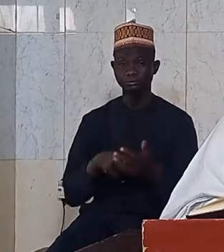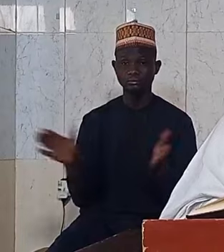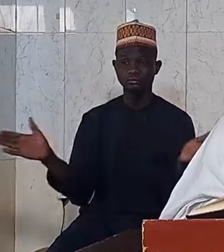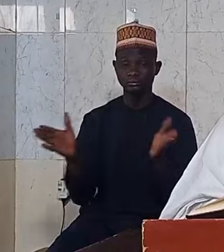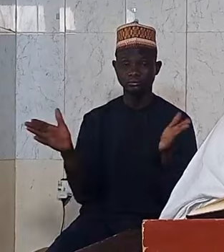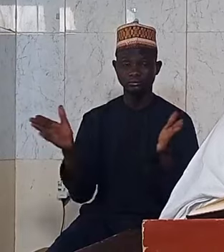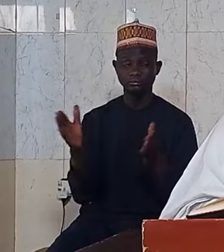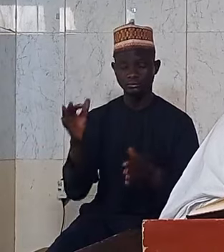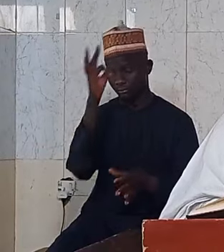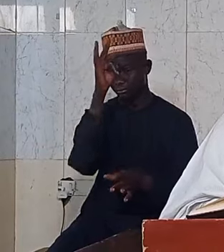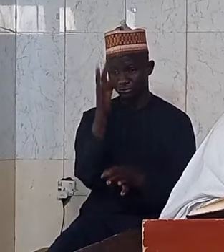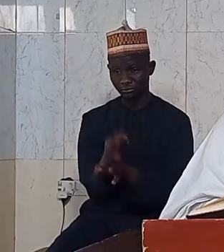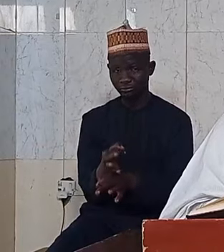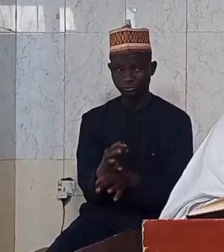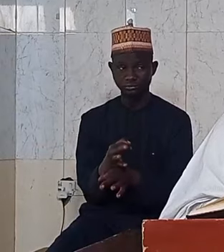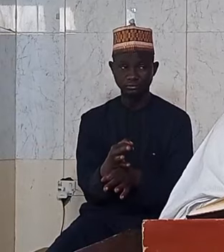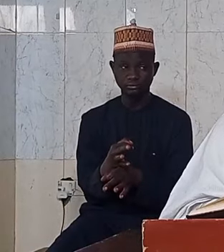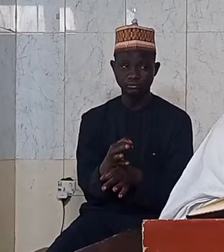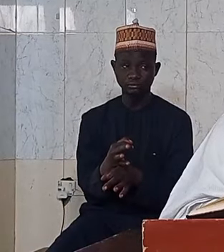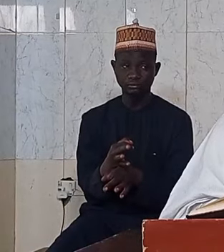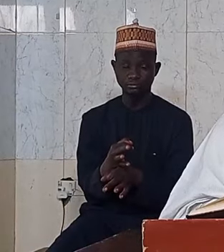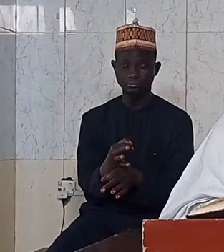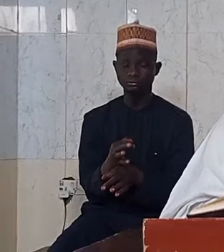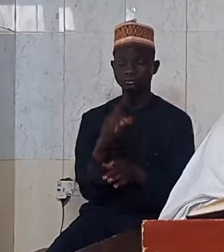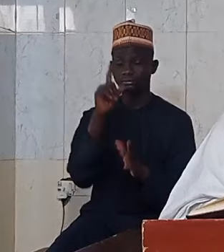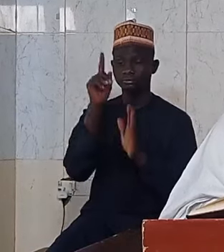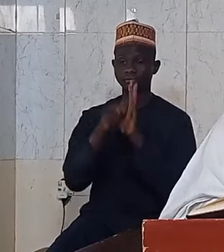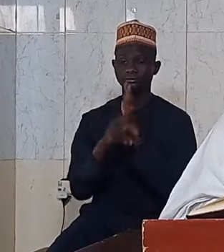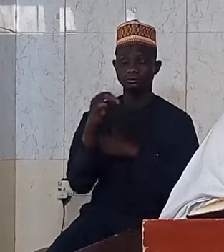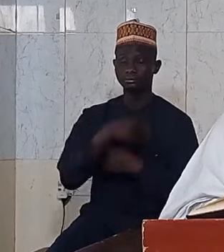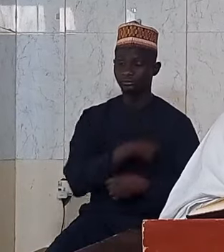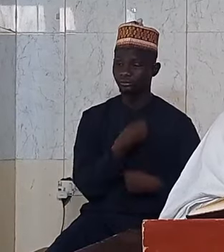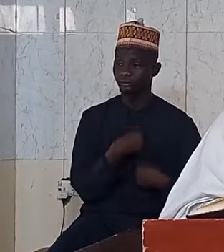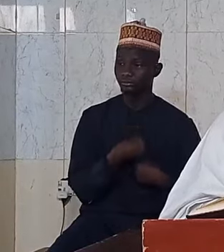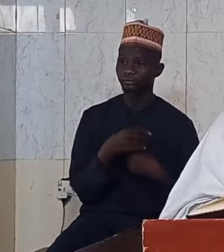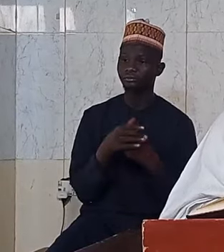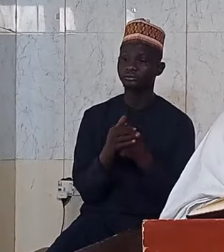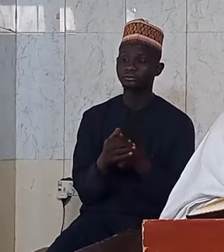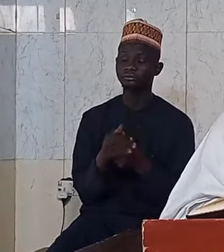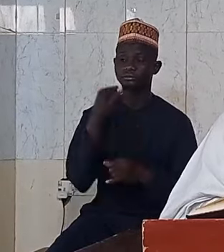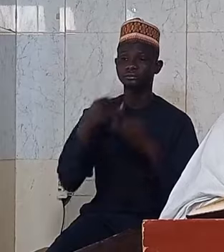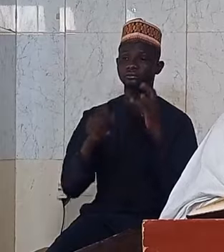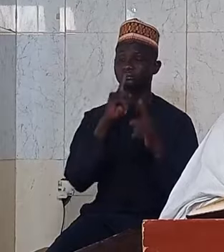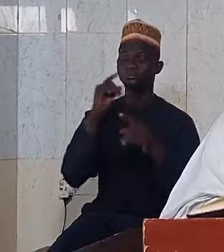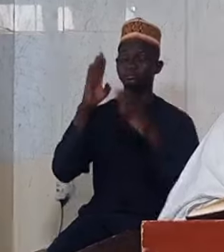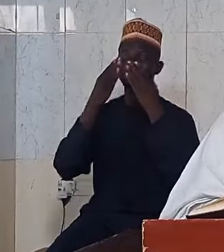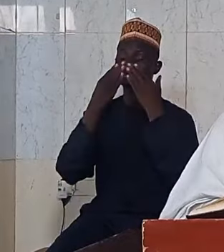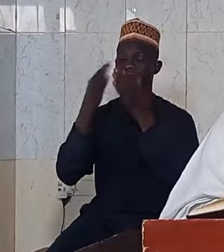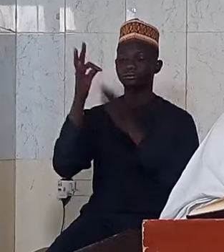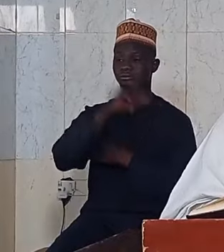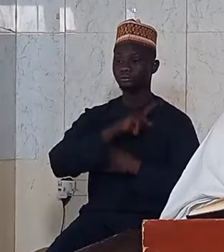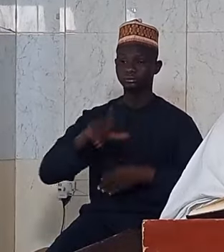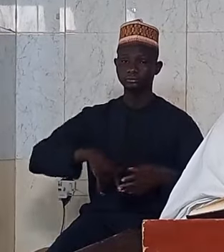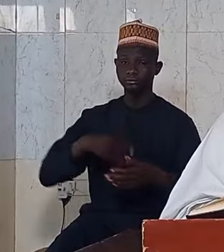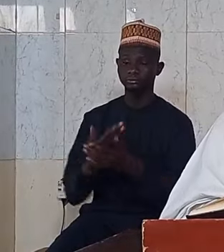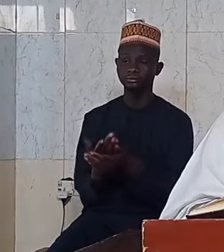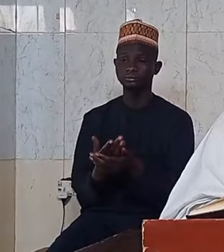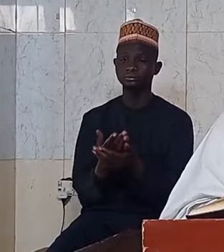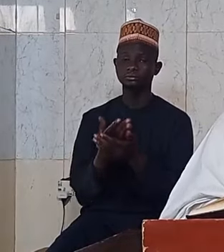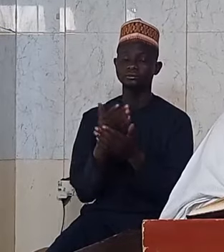da imani da tauhidi a zukatanmu wa akhiru da'wana anil hamdulillahi rabbil